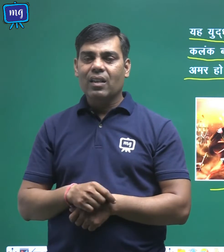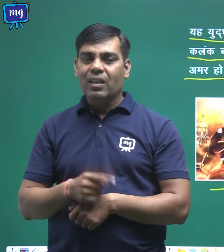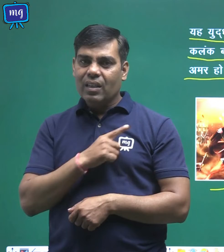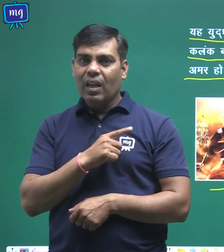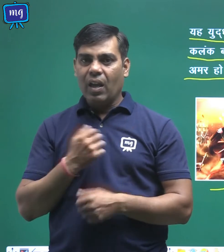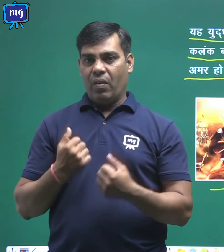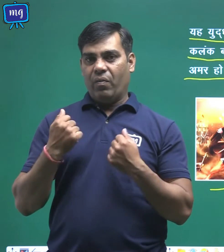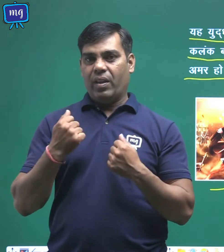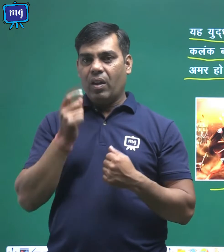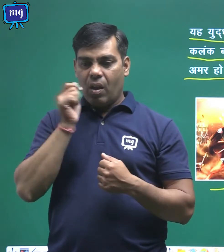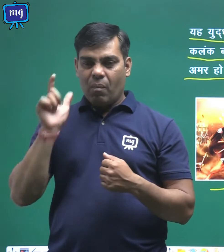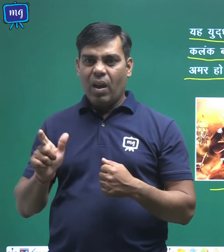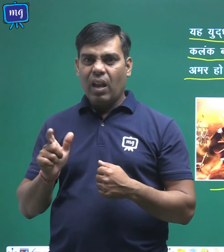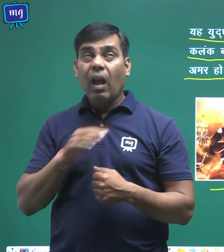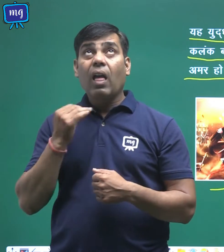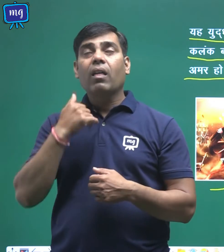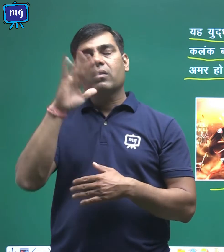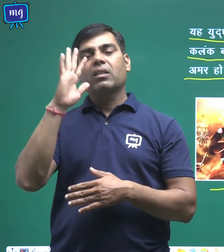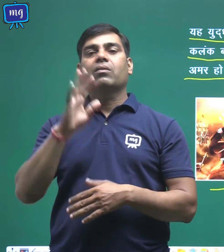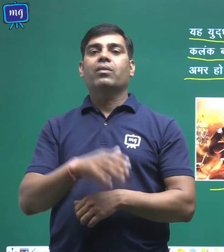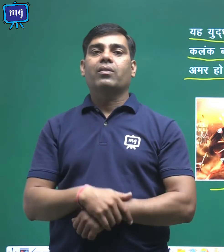बालक शहीद हो गया।